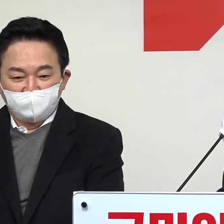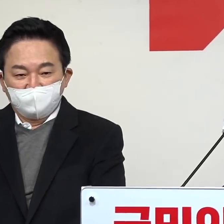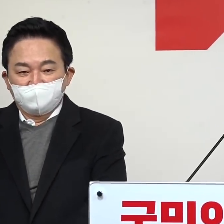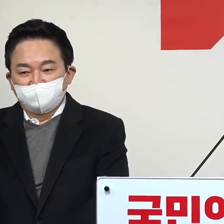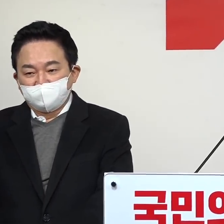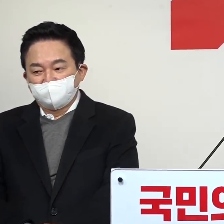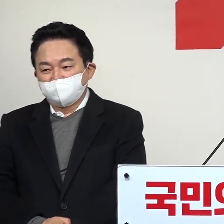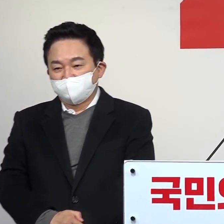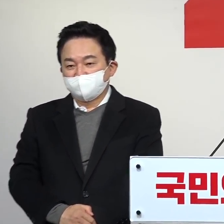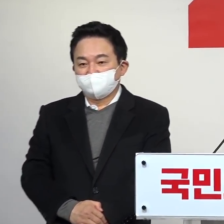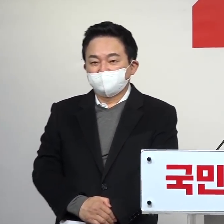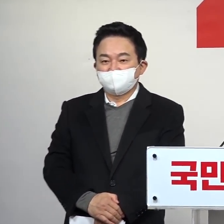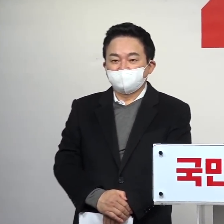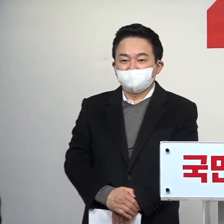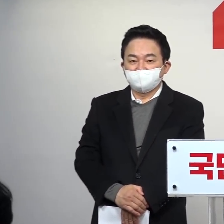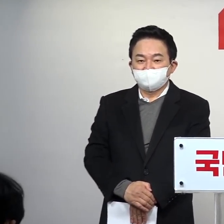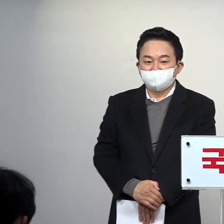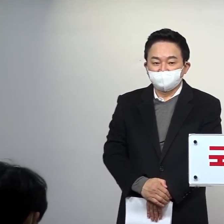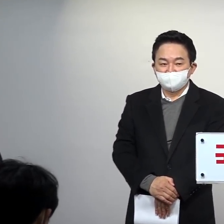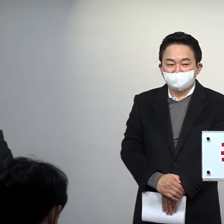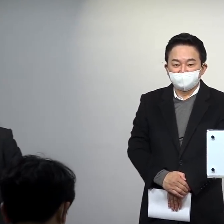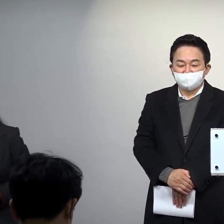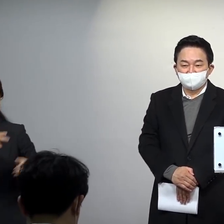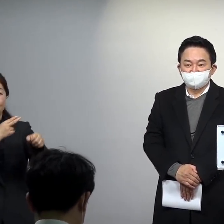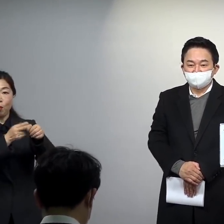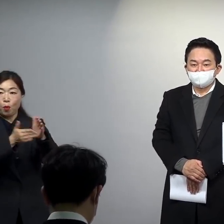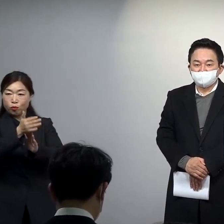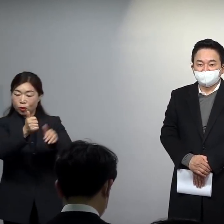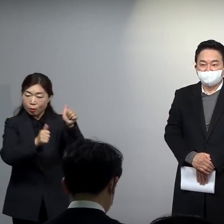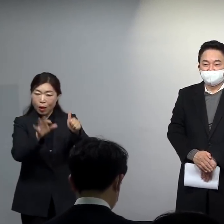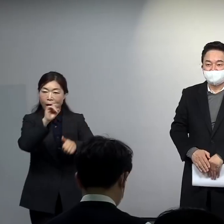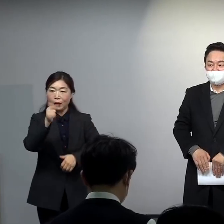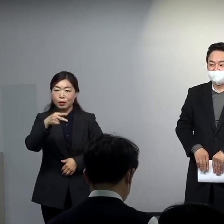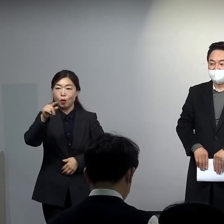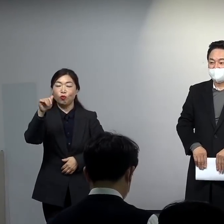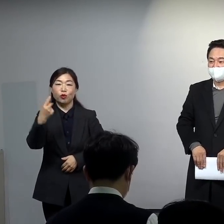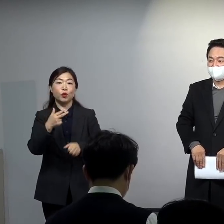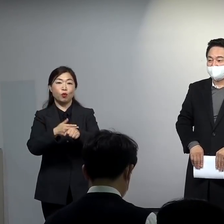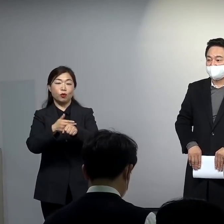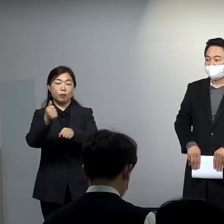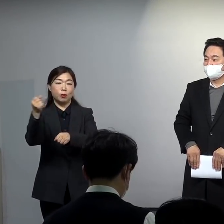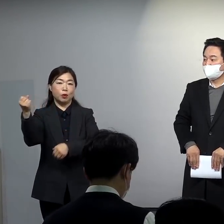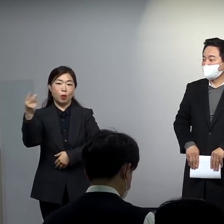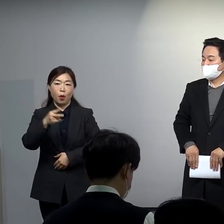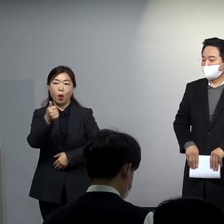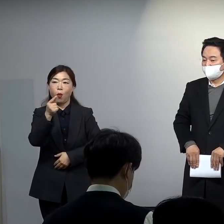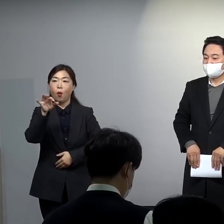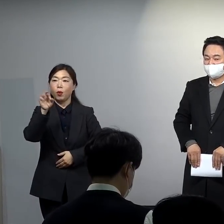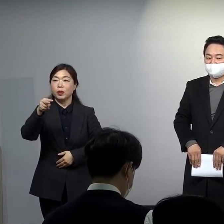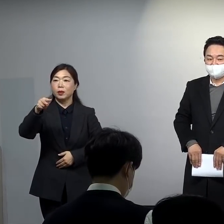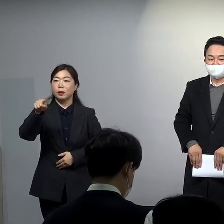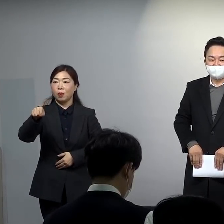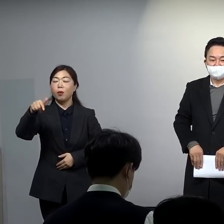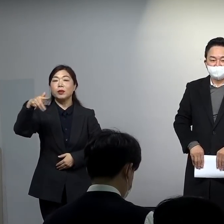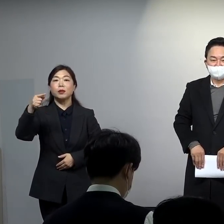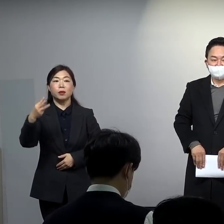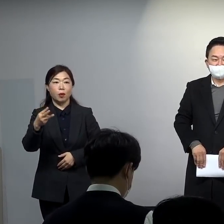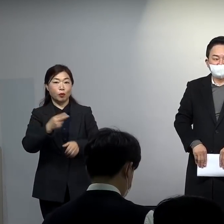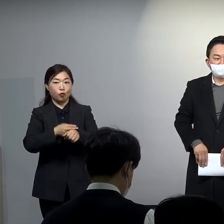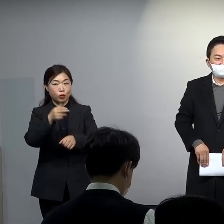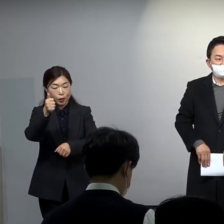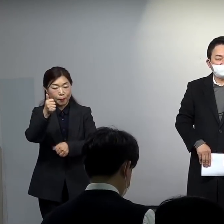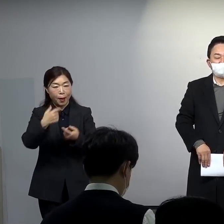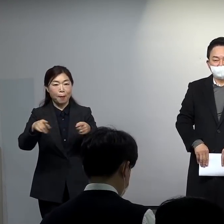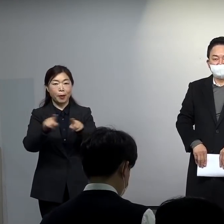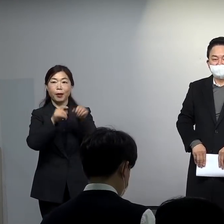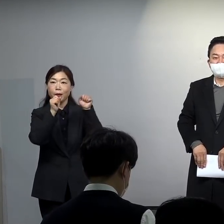발표가 있었습니다. 원희룡 정책본부장님을 비롯해서 안성호 교수님 그리고 홍석철 교수님